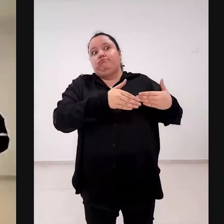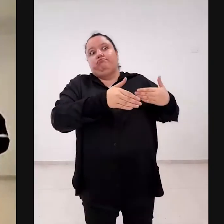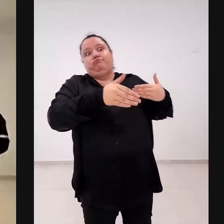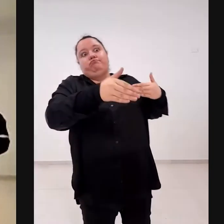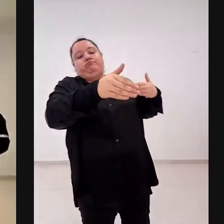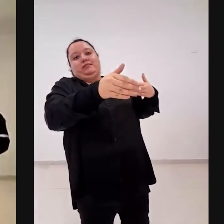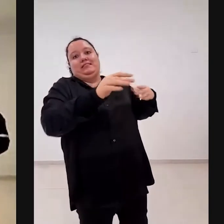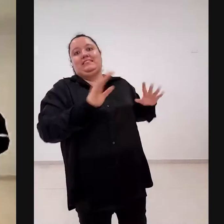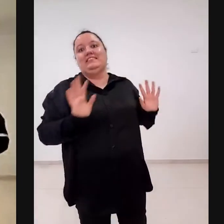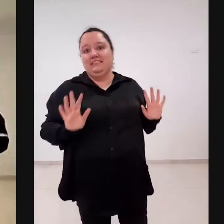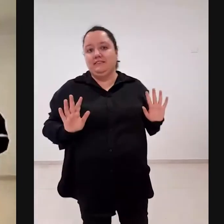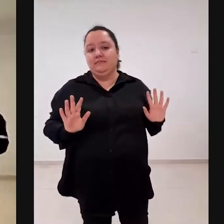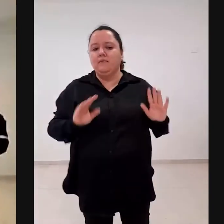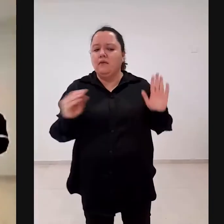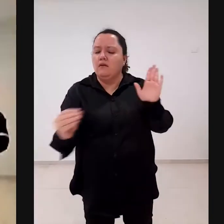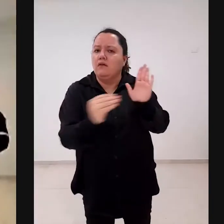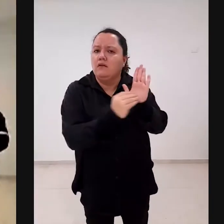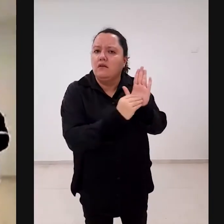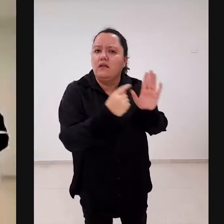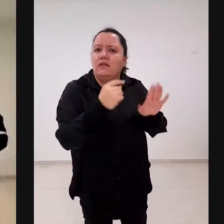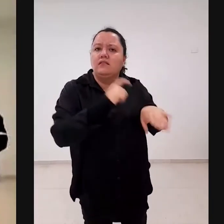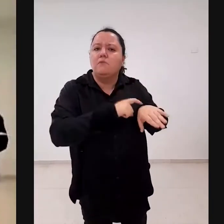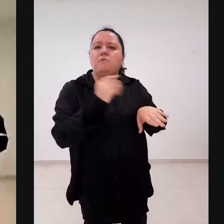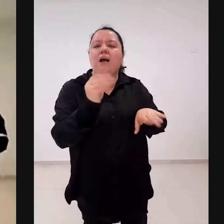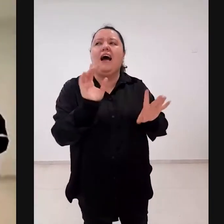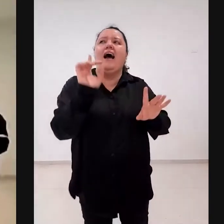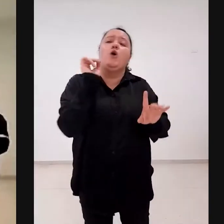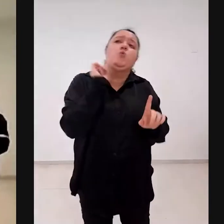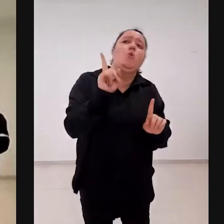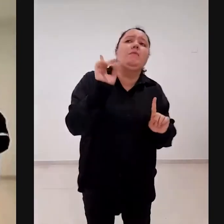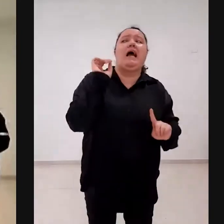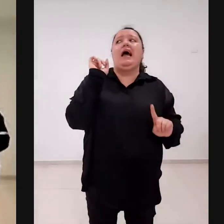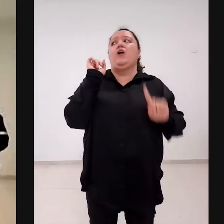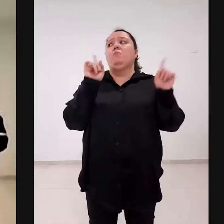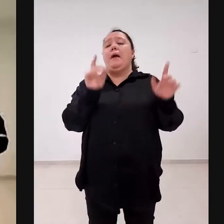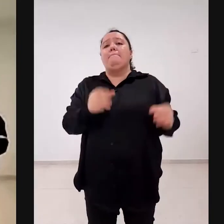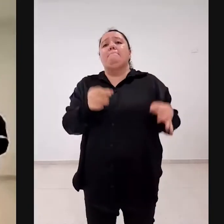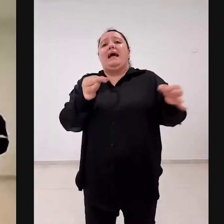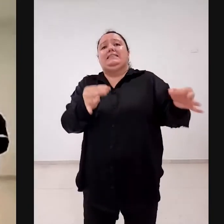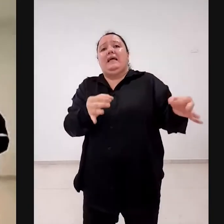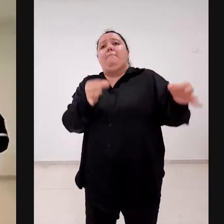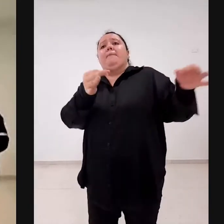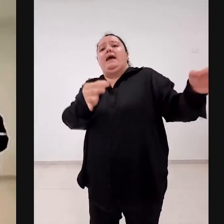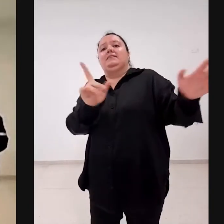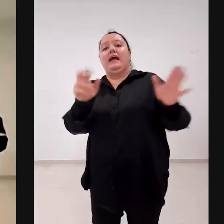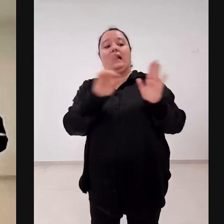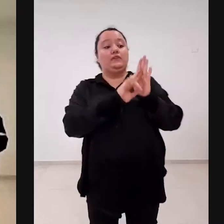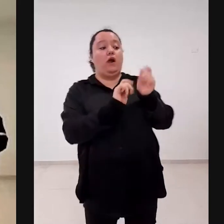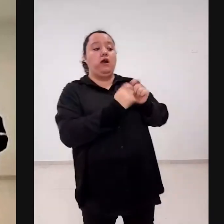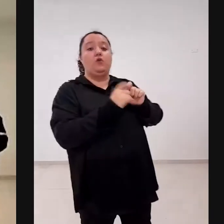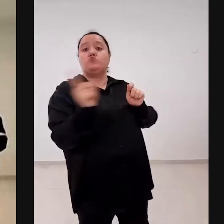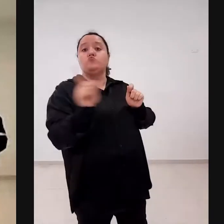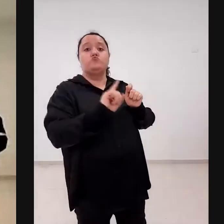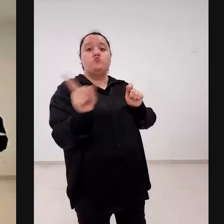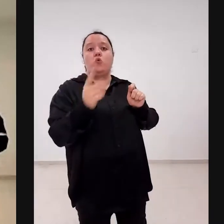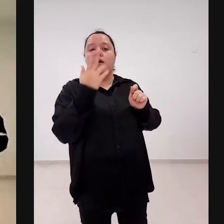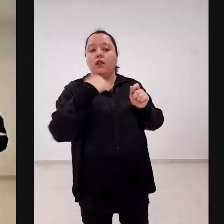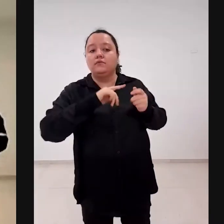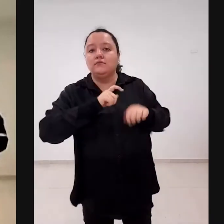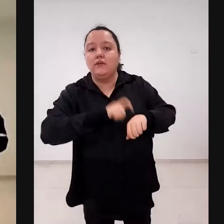y dejamos ese tiempo para licuar ese gusto para que no se alargue el